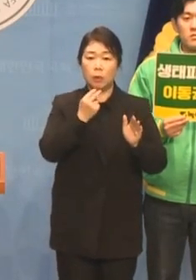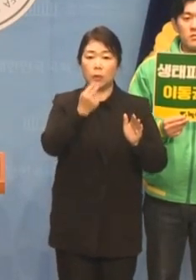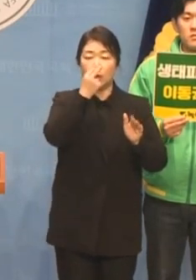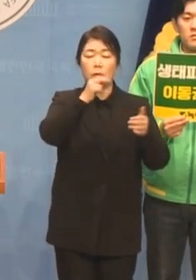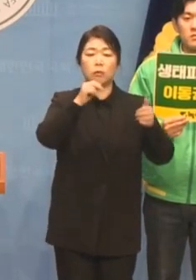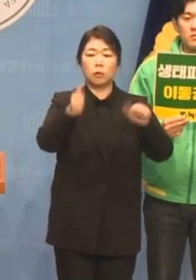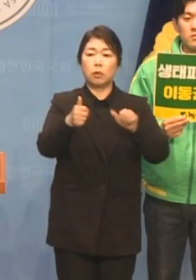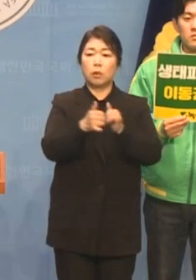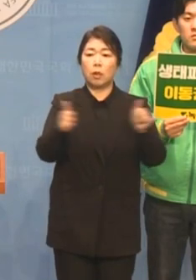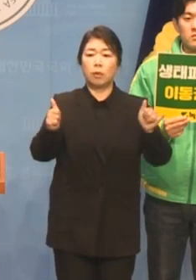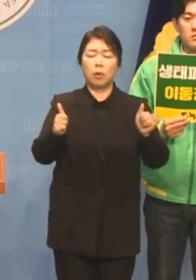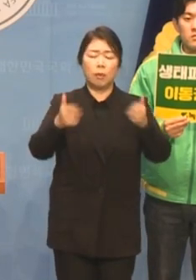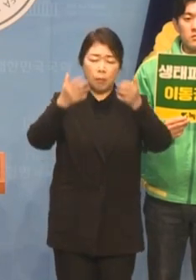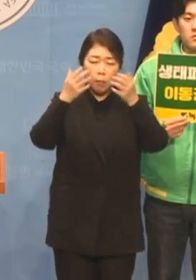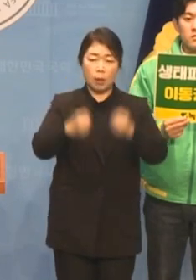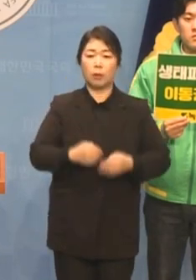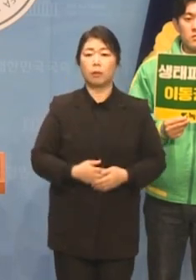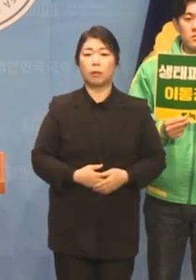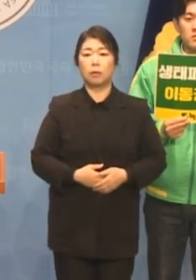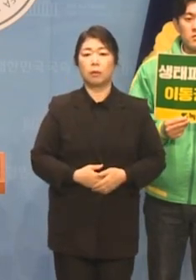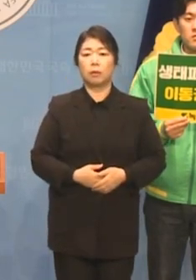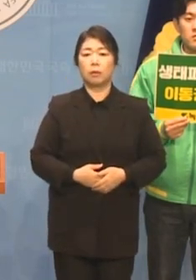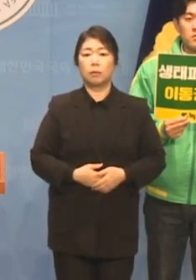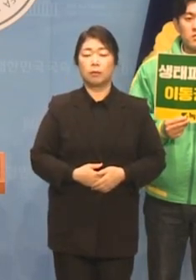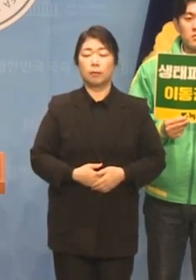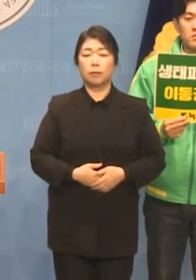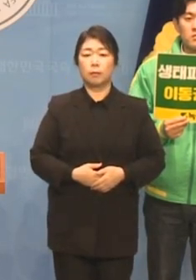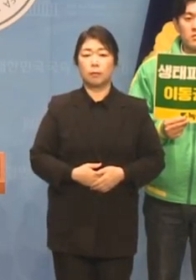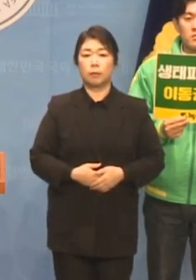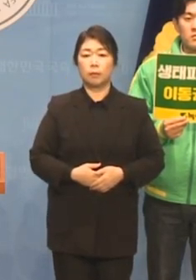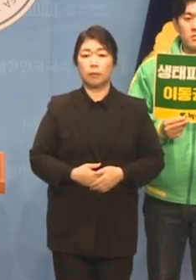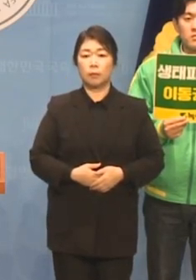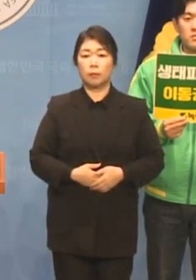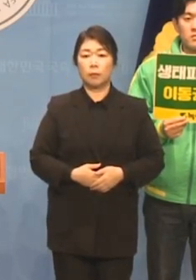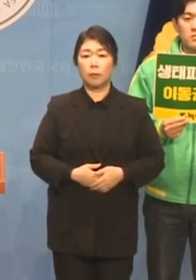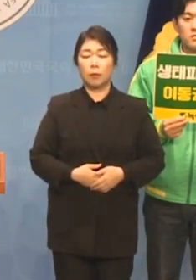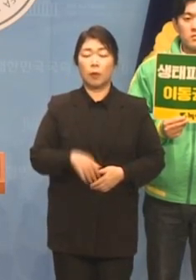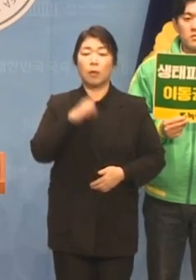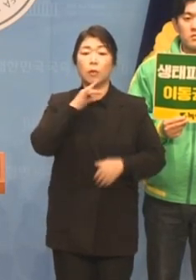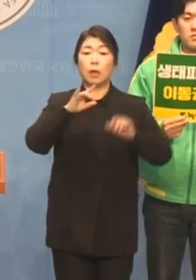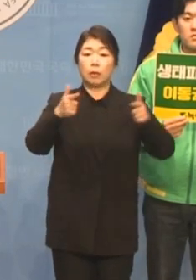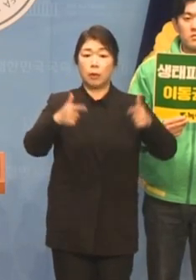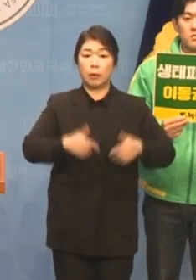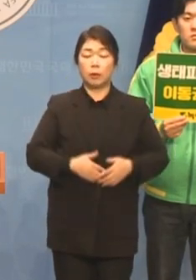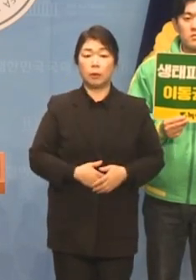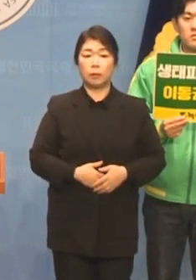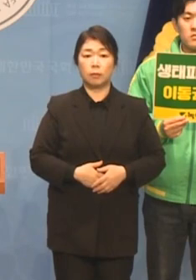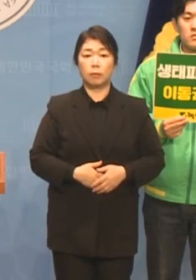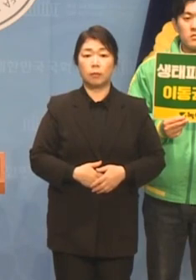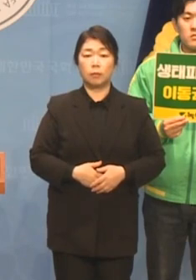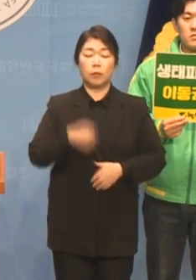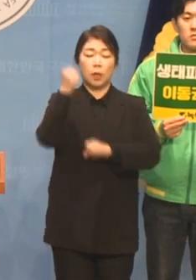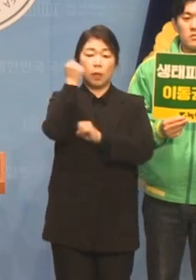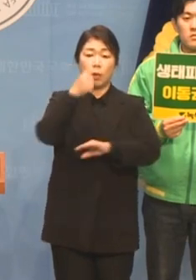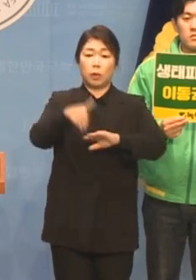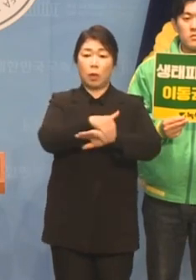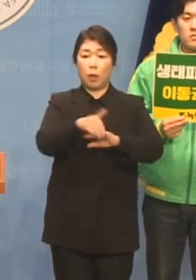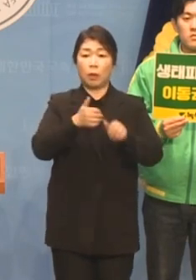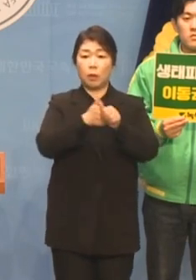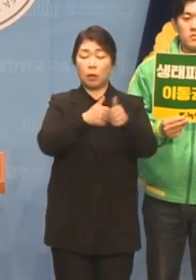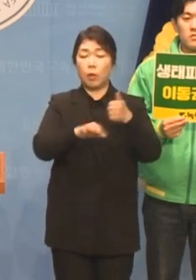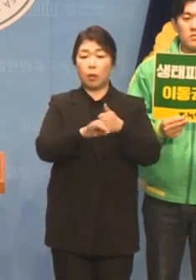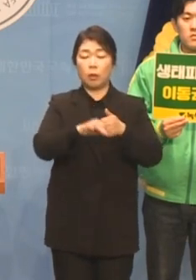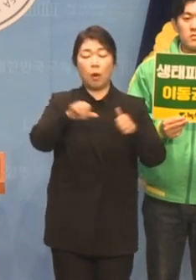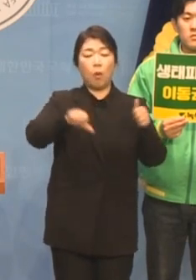잃는 이들이 너무 많은이 나라에서 말입니다 그뿐만이 아닙니다 기본 계획에 따르면